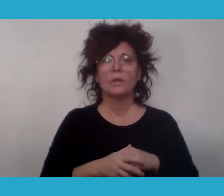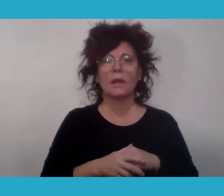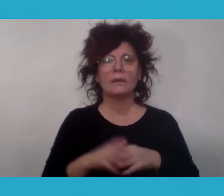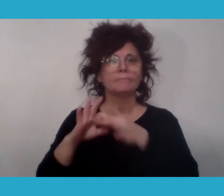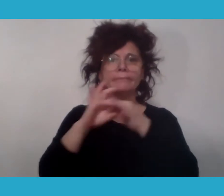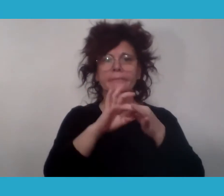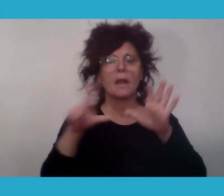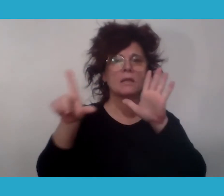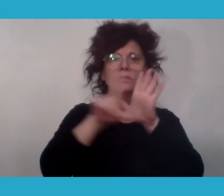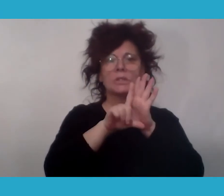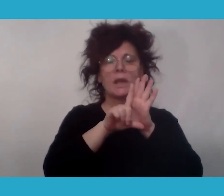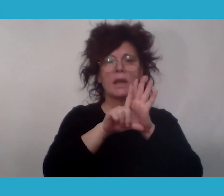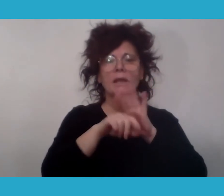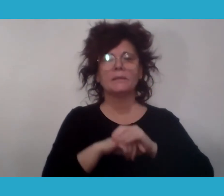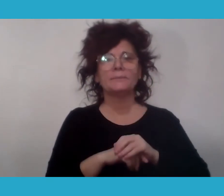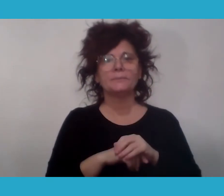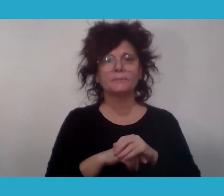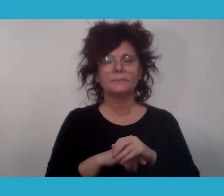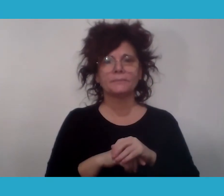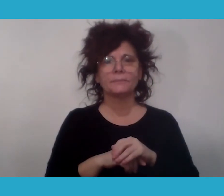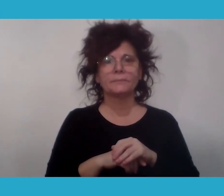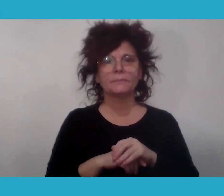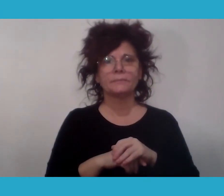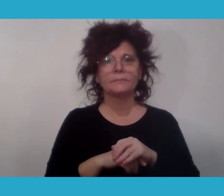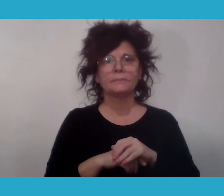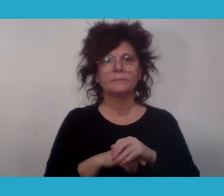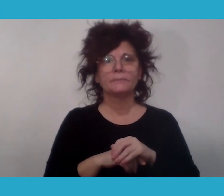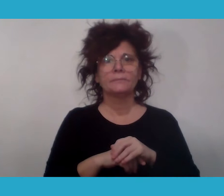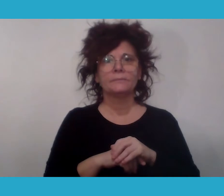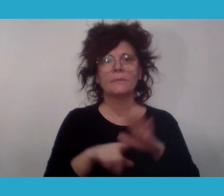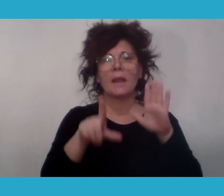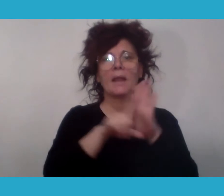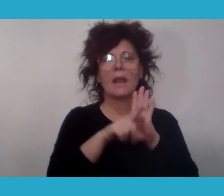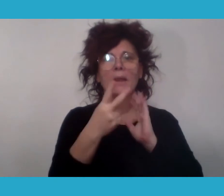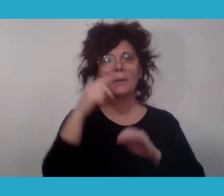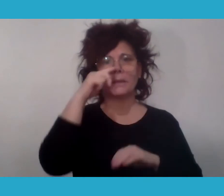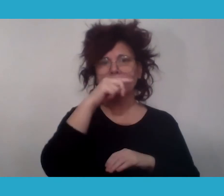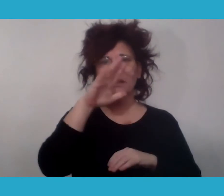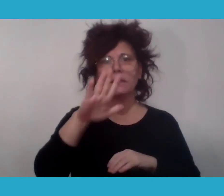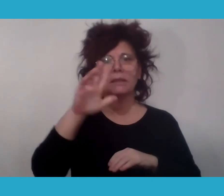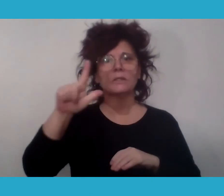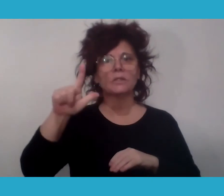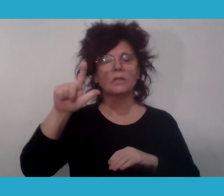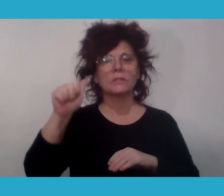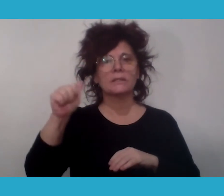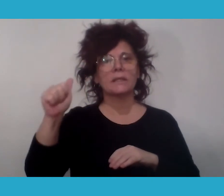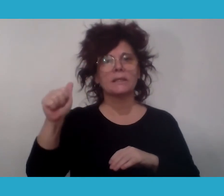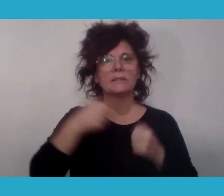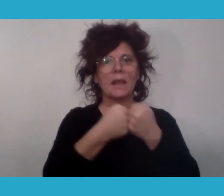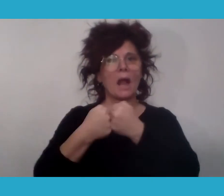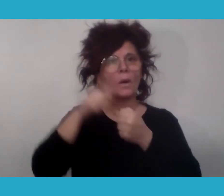como por la violación del artículo 16, artículo 19 de la Ley General del Ambiente y la Ley 27.566, Acuerdo de